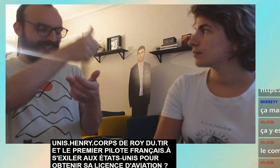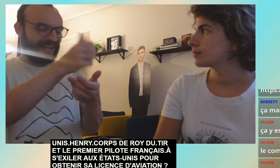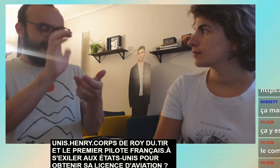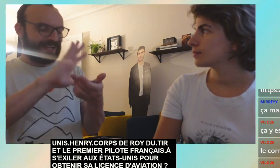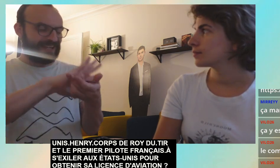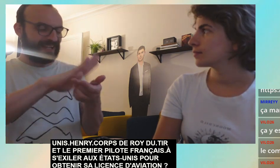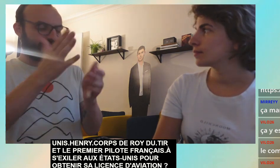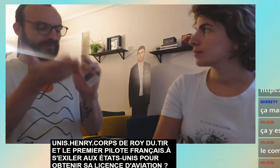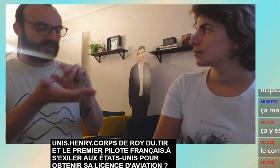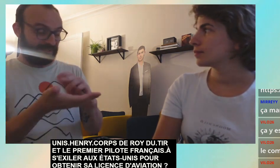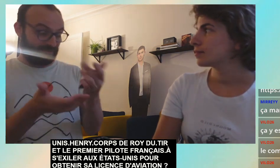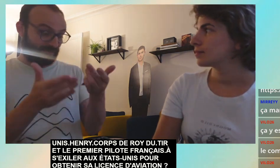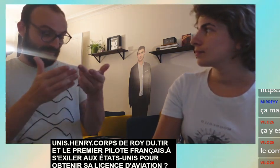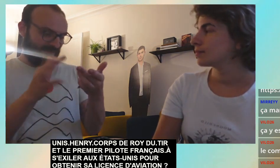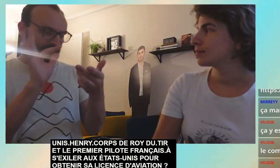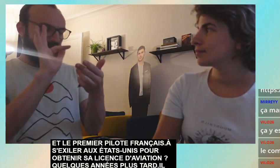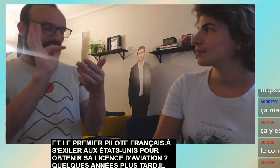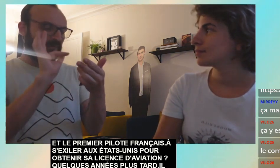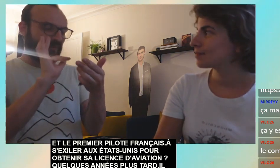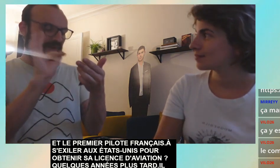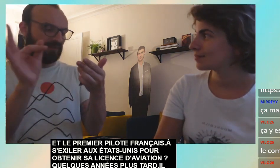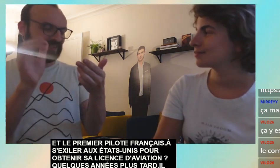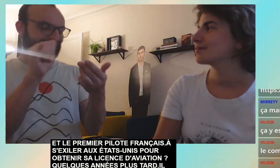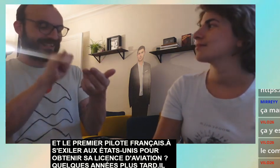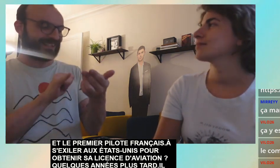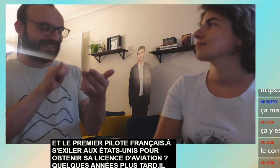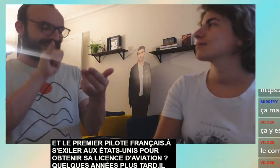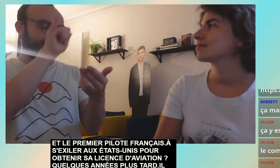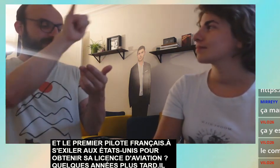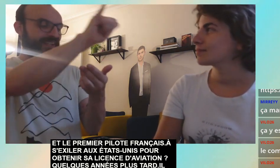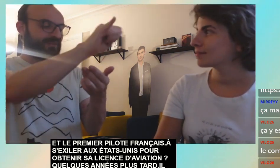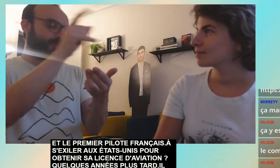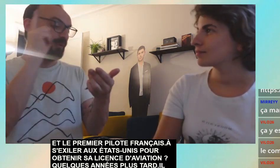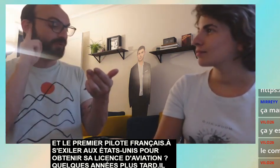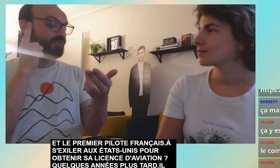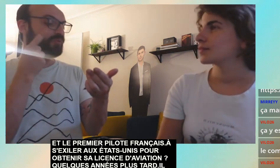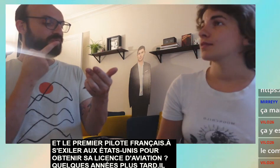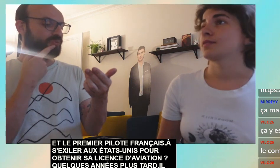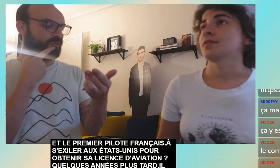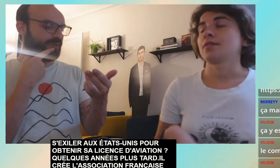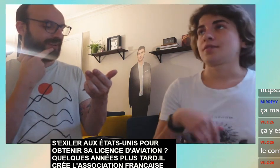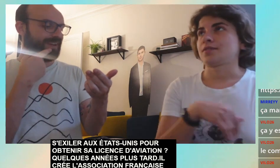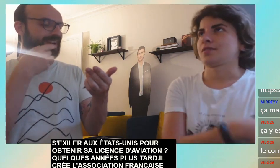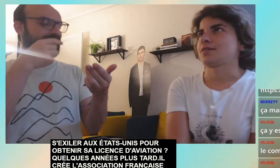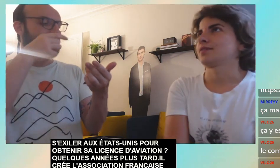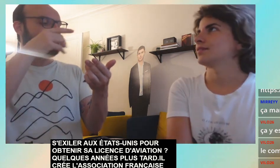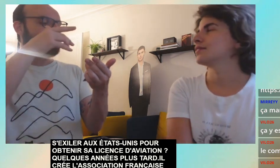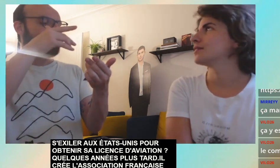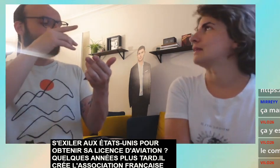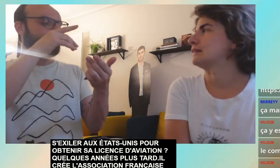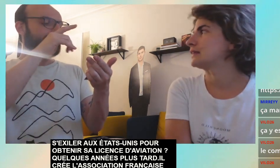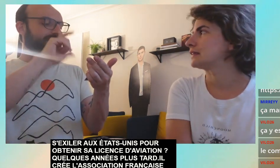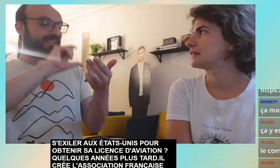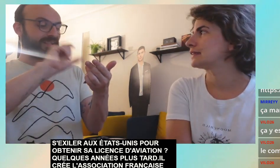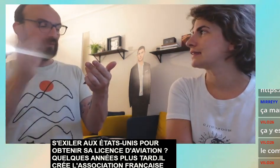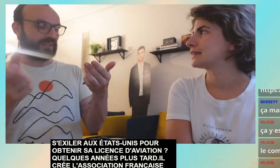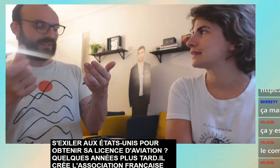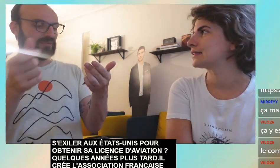crée l'Association française des aviateurs sourds, qui deviendra